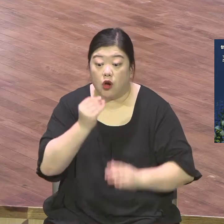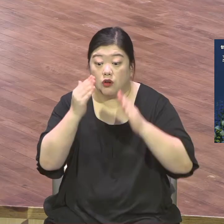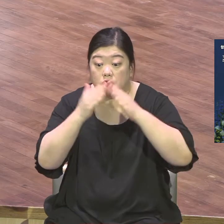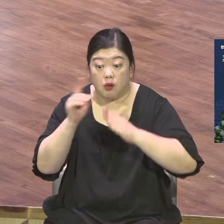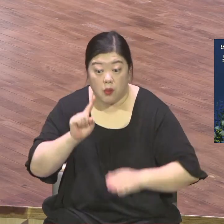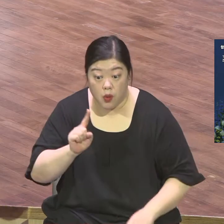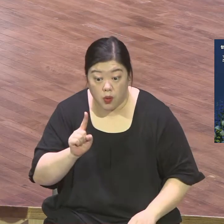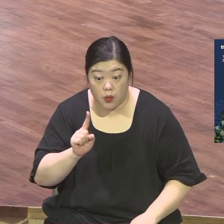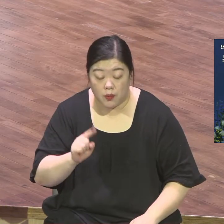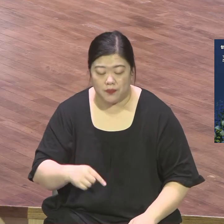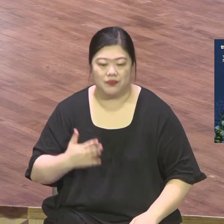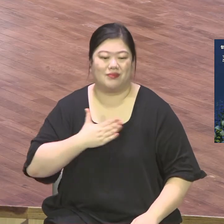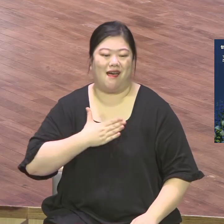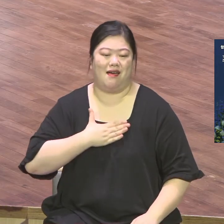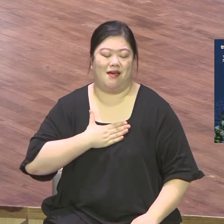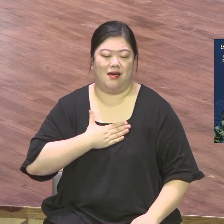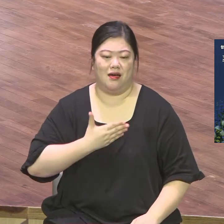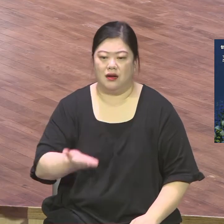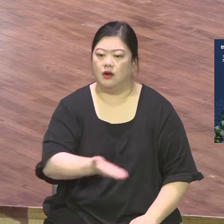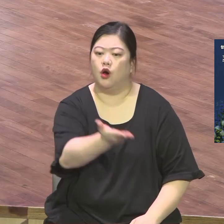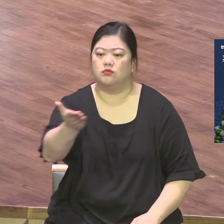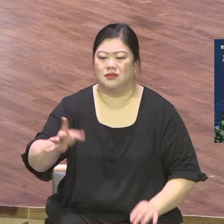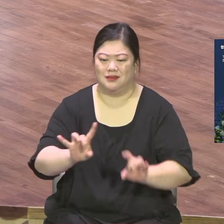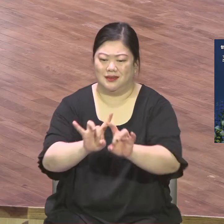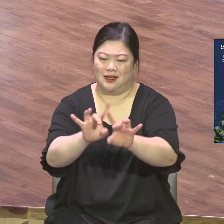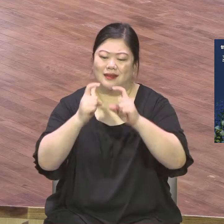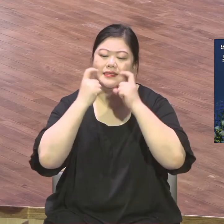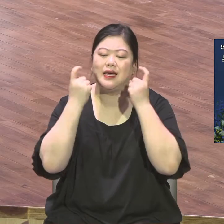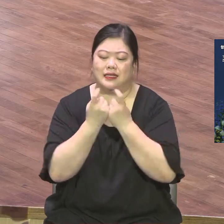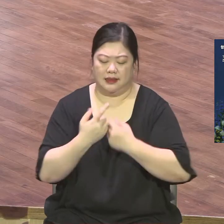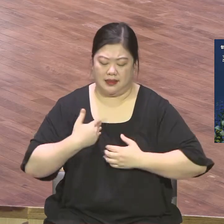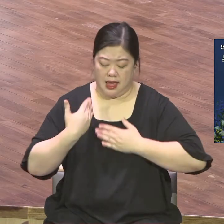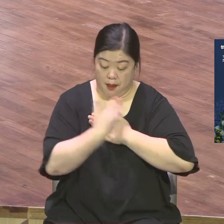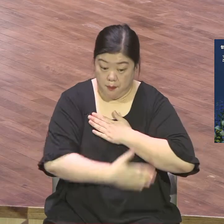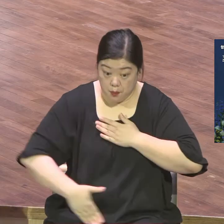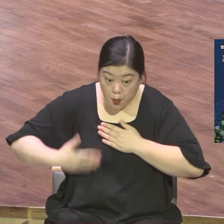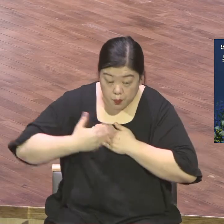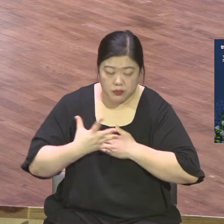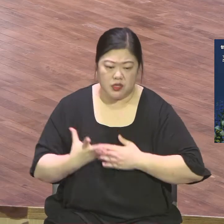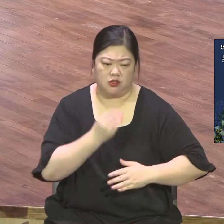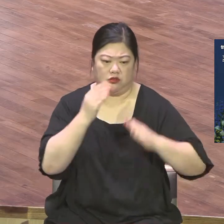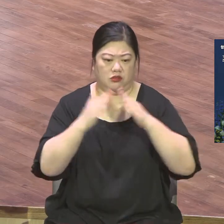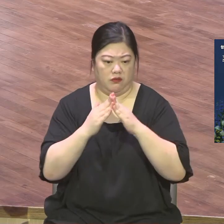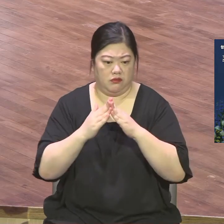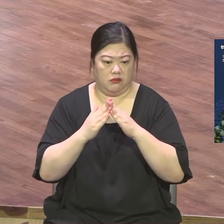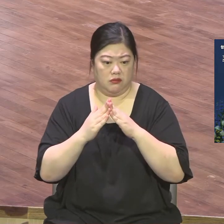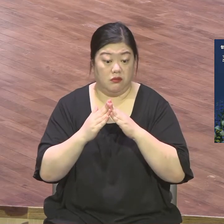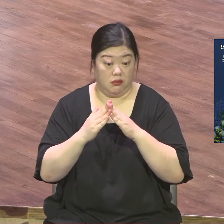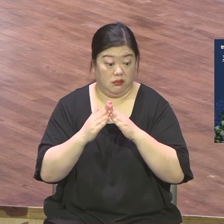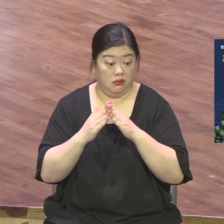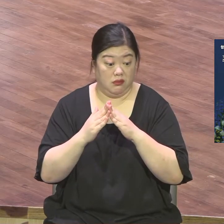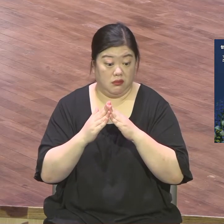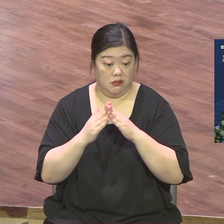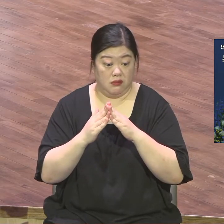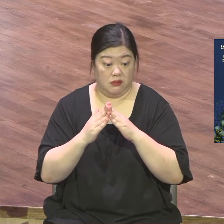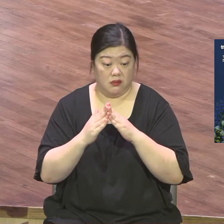이건 예배당이에요. 이건 변할 수가 있습니다. 우리는 우리 자신이 하나님의 성전이라.